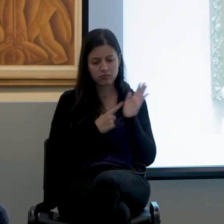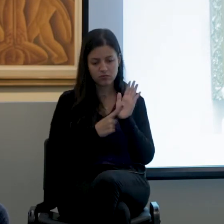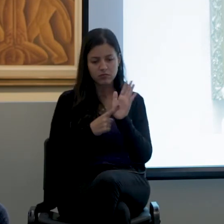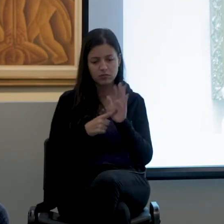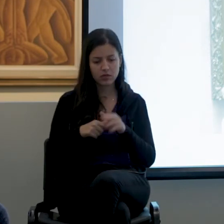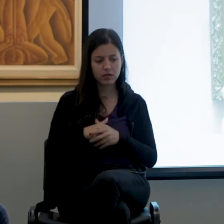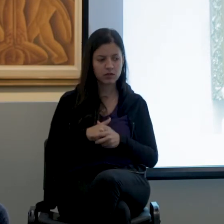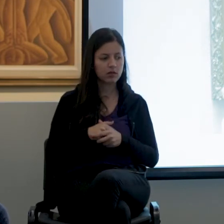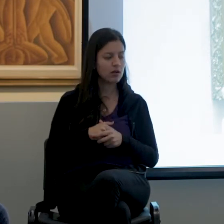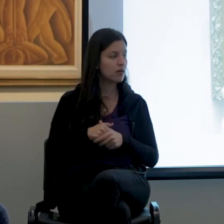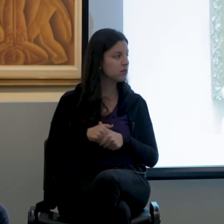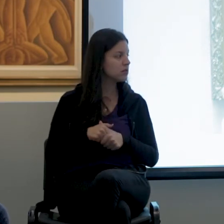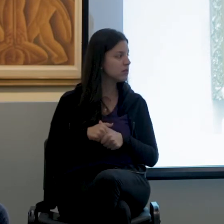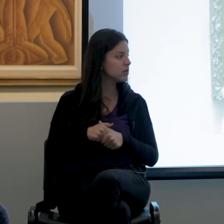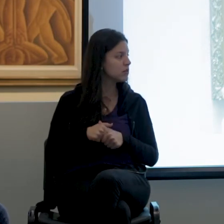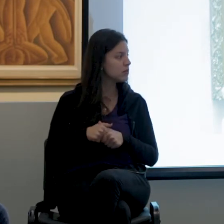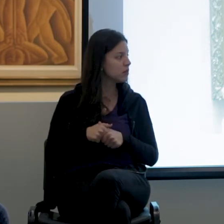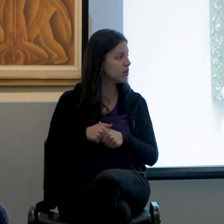vão